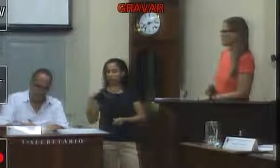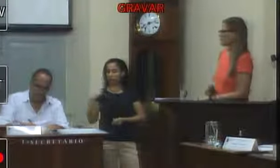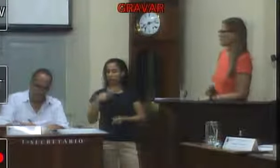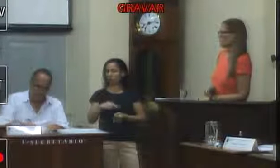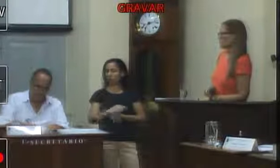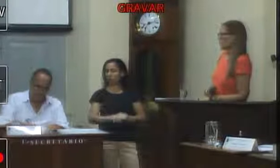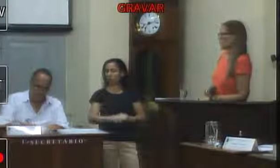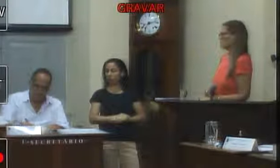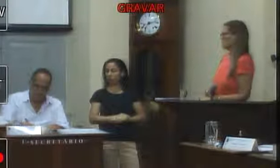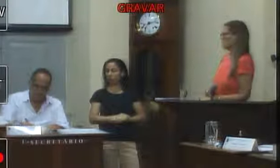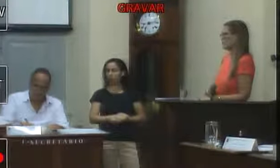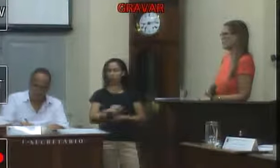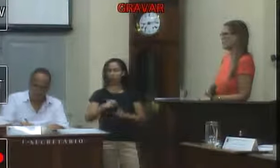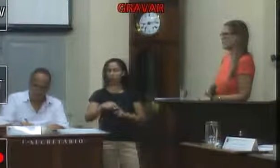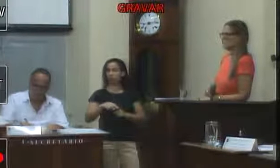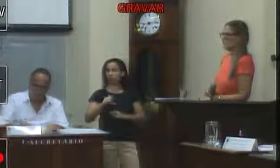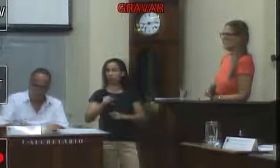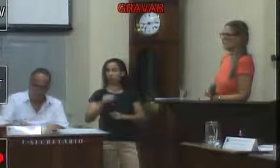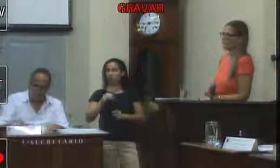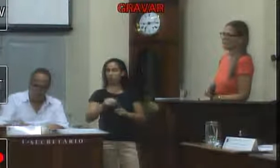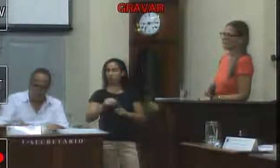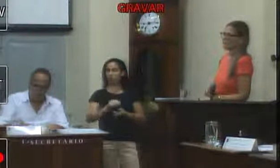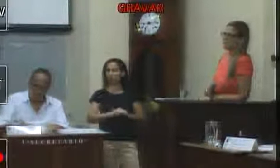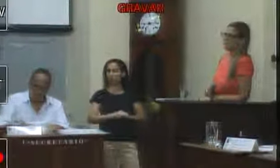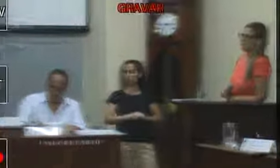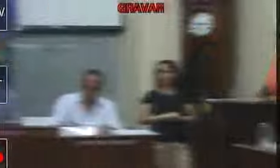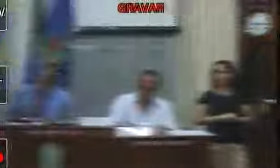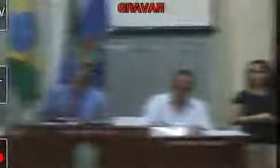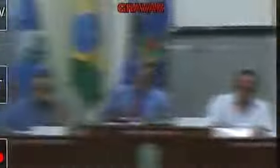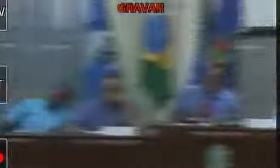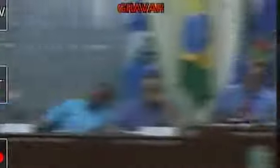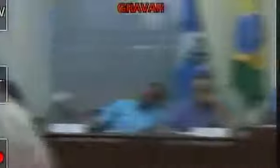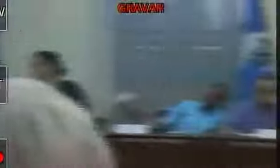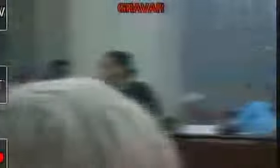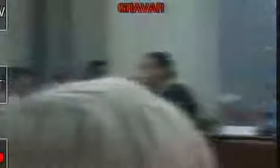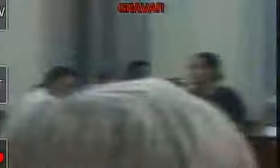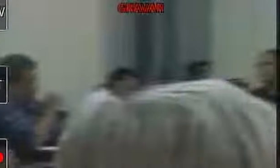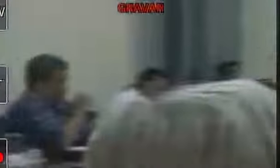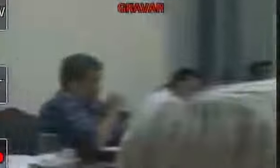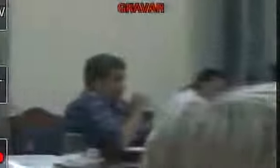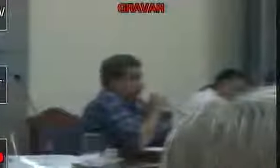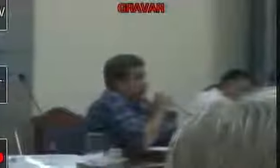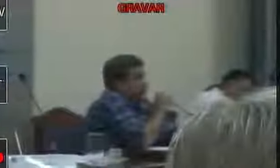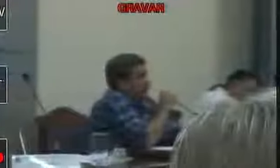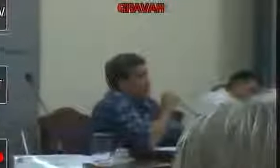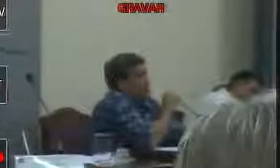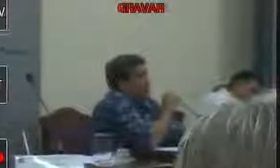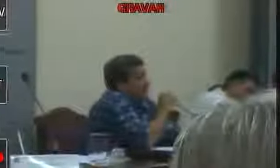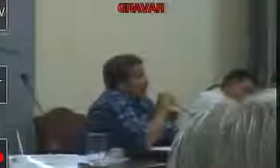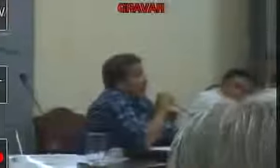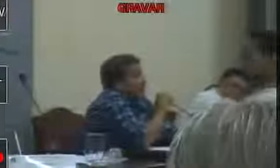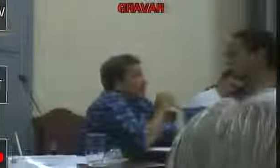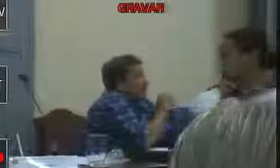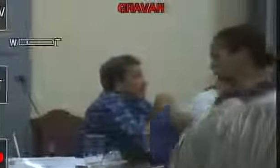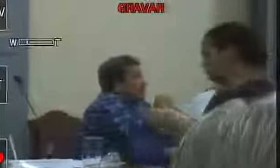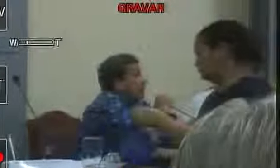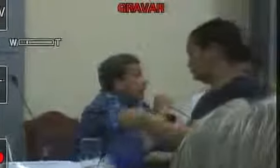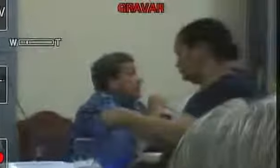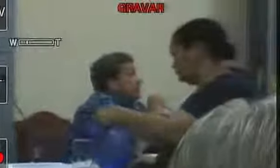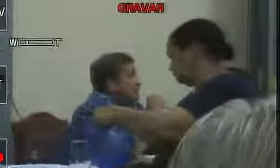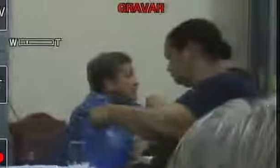Vereador Dr. Saulo Breves-Bayer. Boa noite, presidente. Boa noite, Boa noite. secretária. Eu